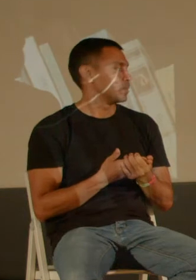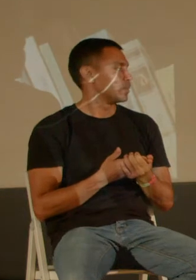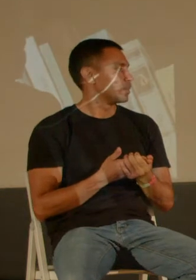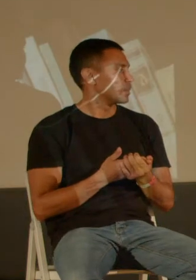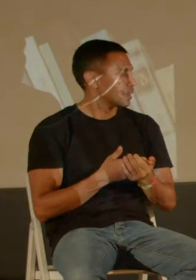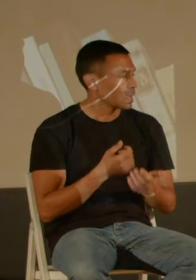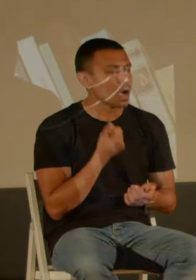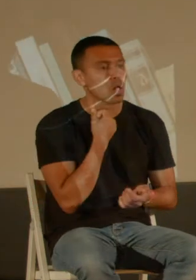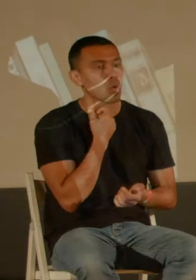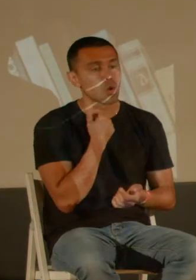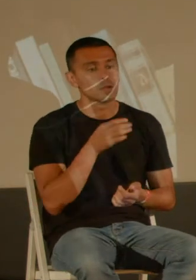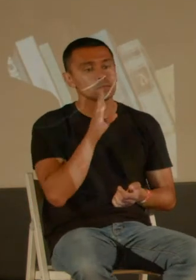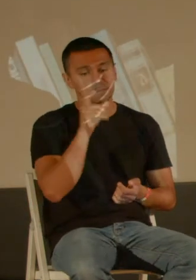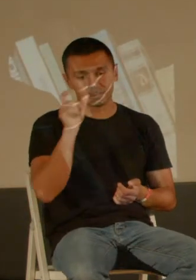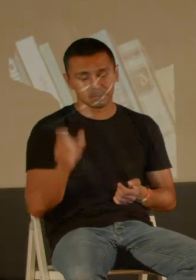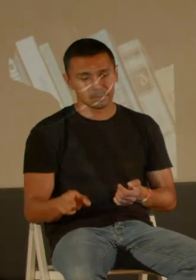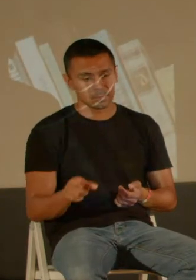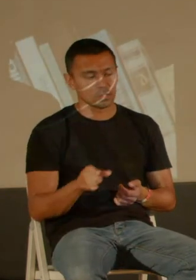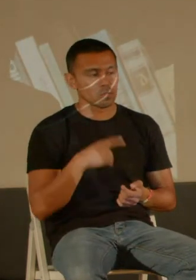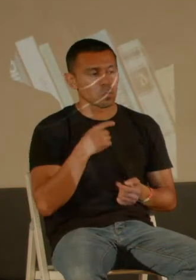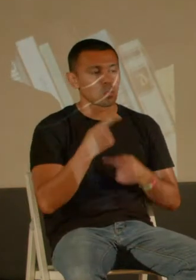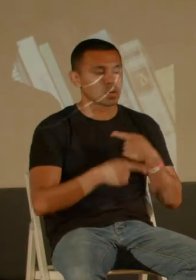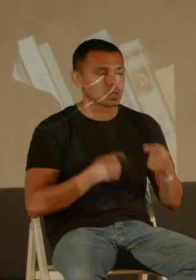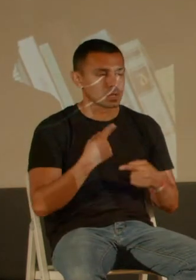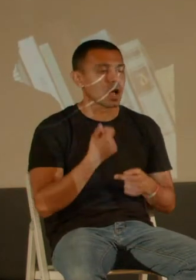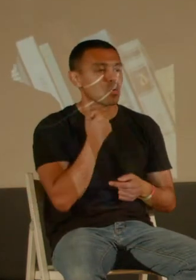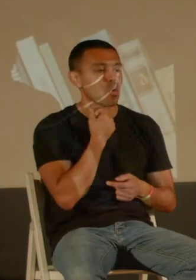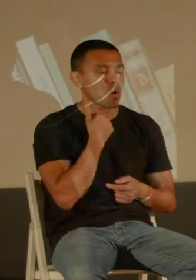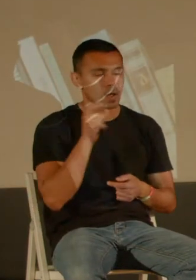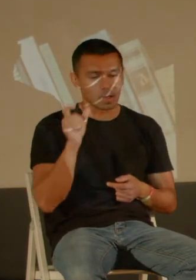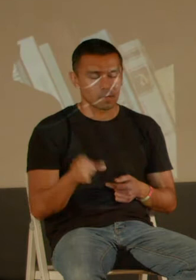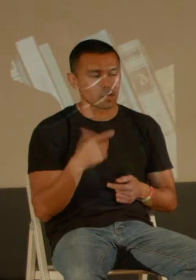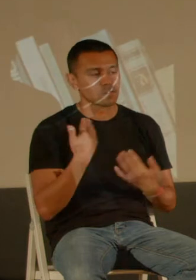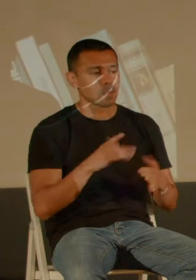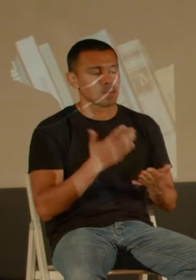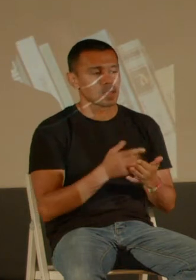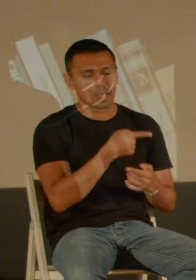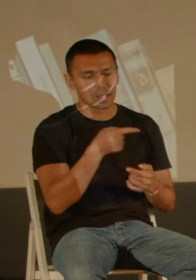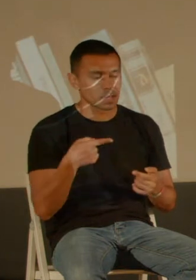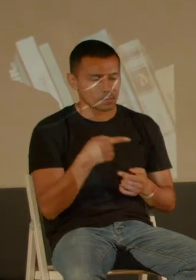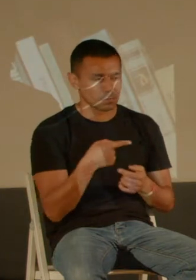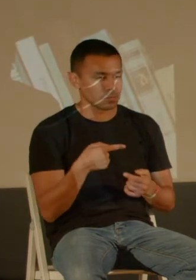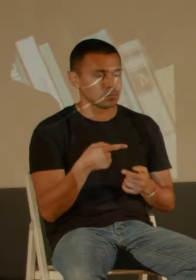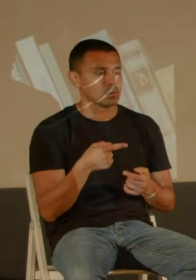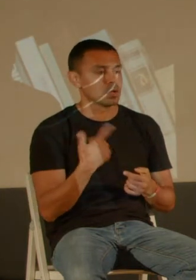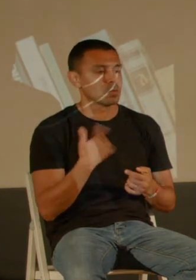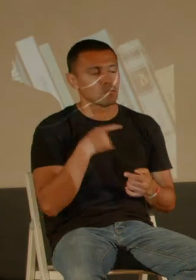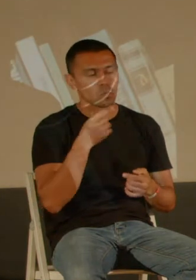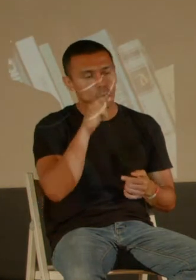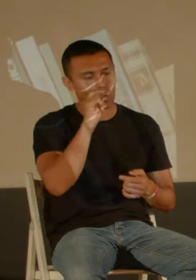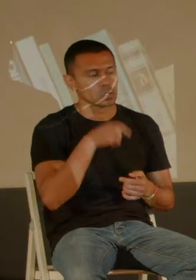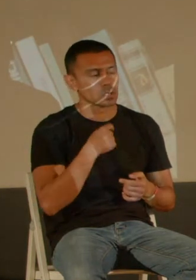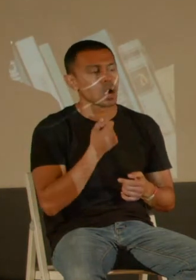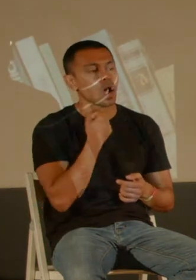алкоголік. Алкоголічка, коли алкоголик. Ми говоримо. Там вона говорить постійно алкоголік, алкоголік. Вона вже має негативну конотацію алкоголік. Коли ми говоримо